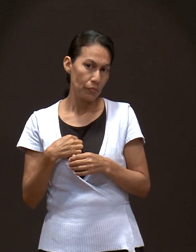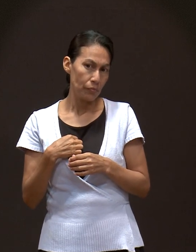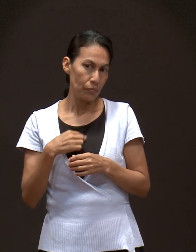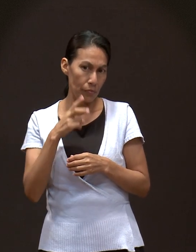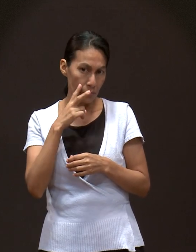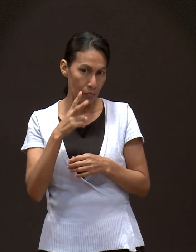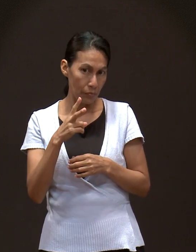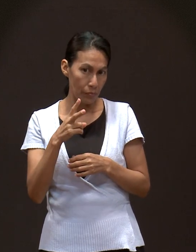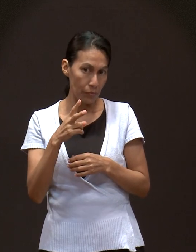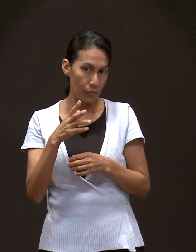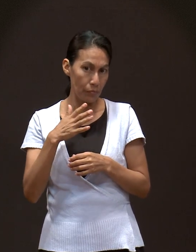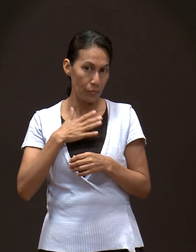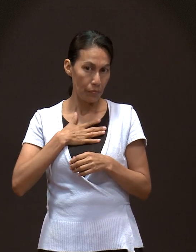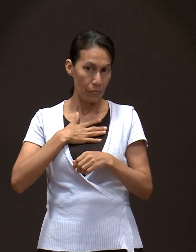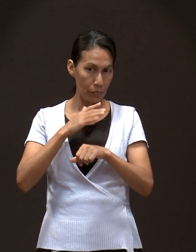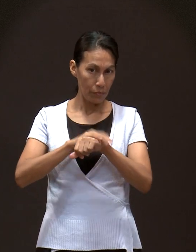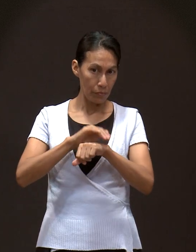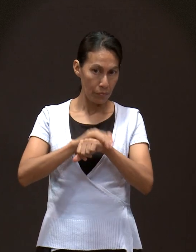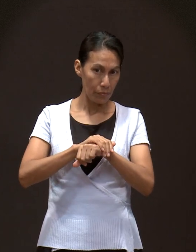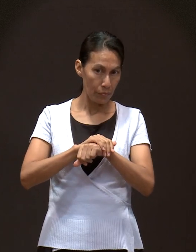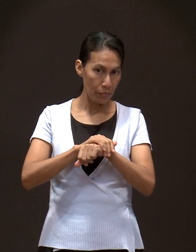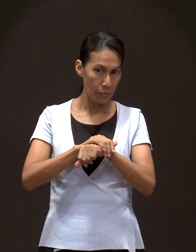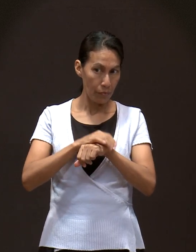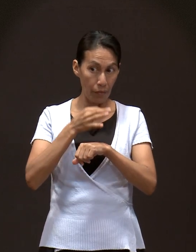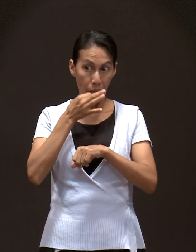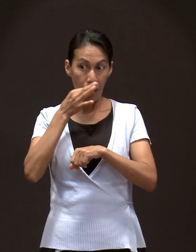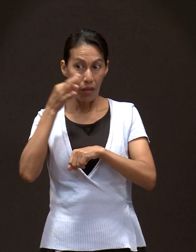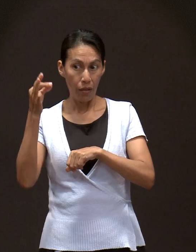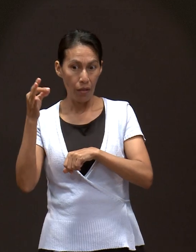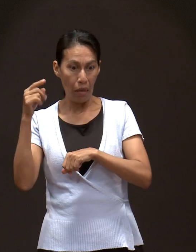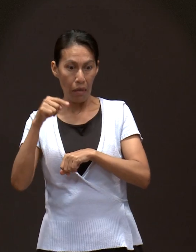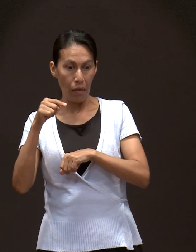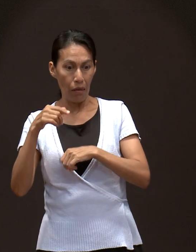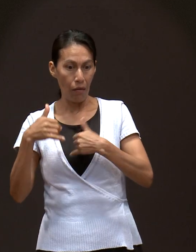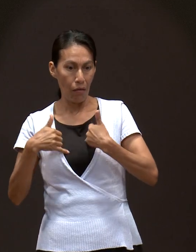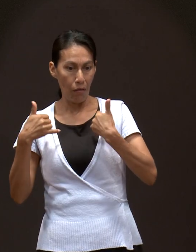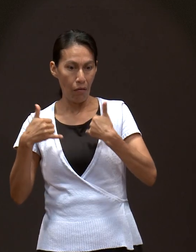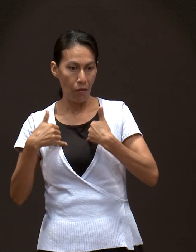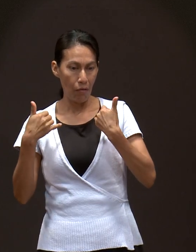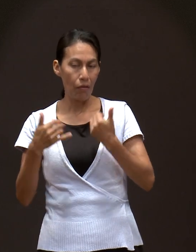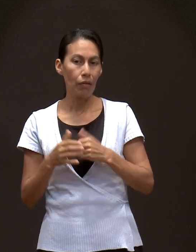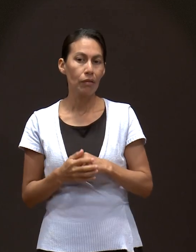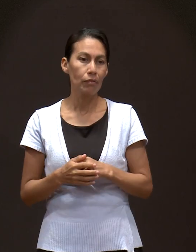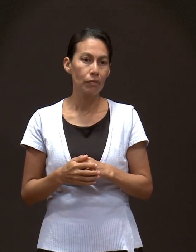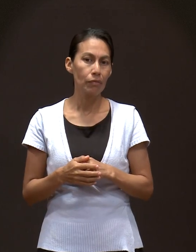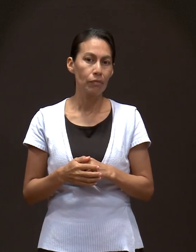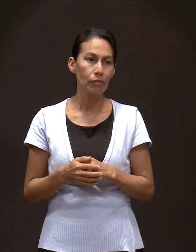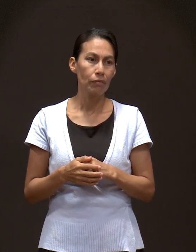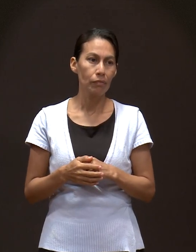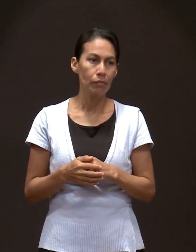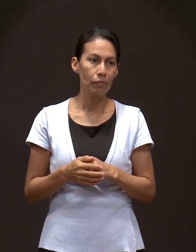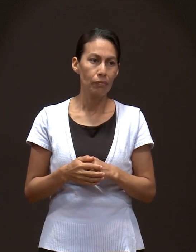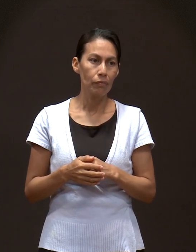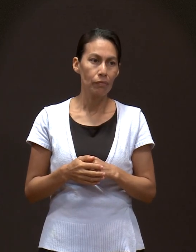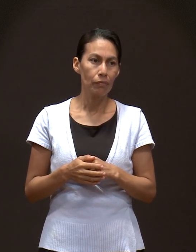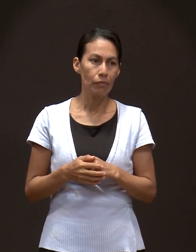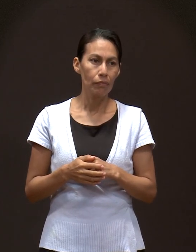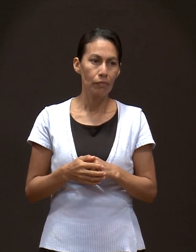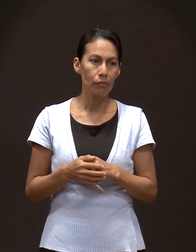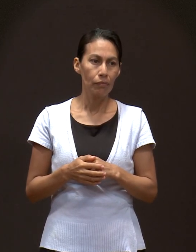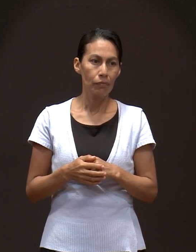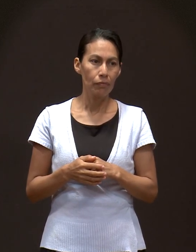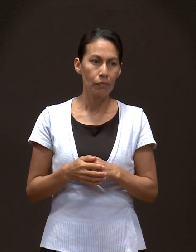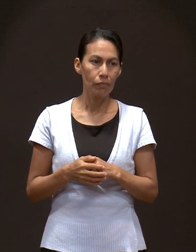mi amigo, pues, le estaba diciendo a los jefes, miren, aquí está un Qué bien, está participando.